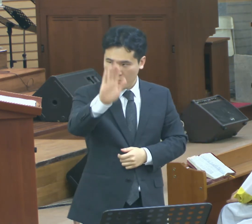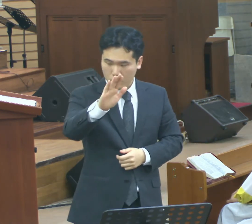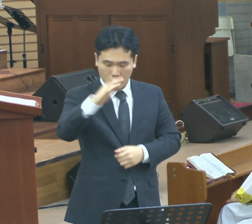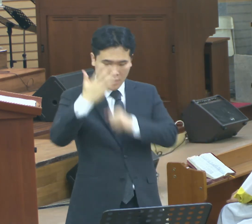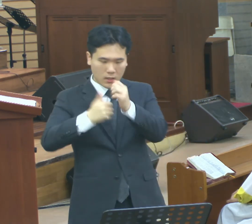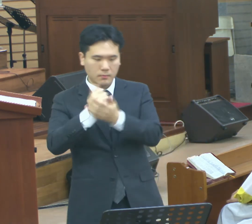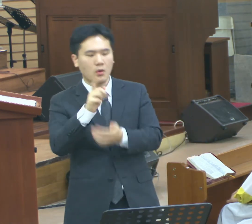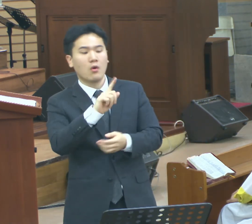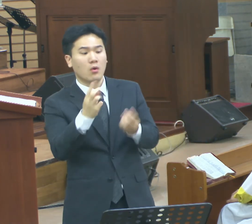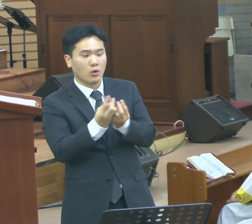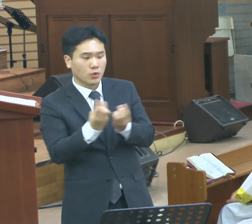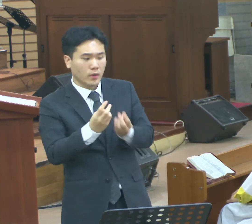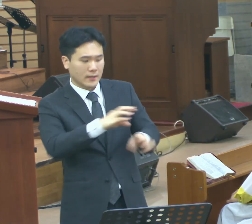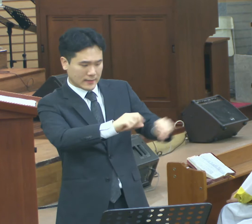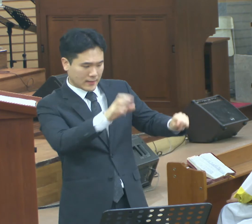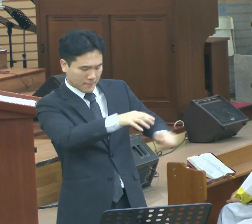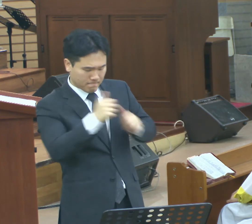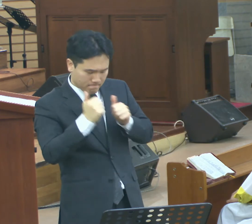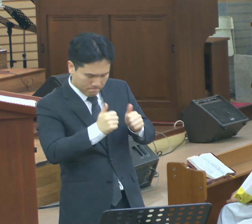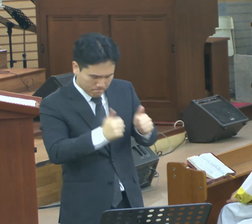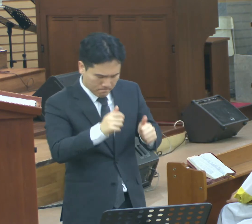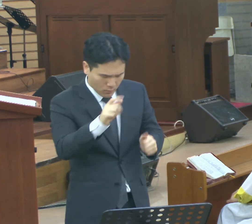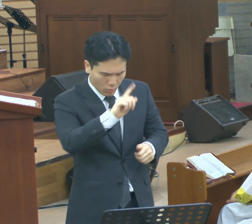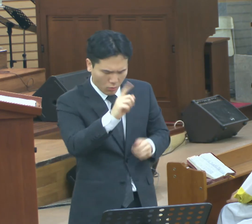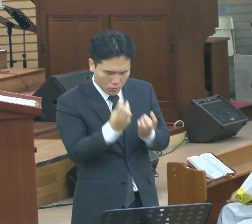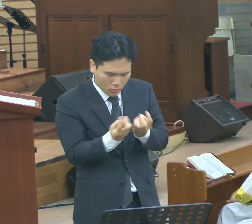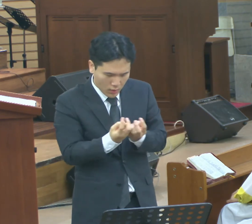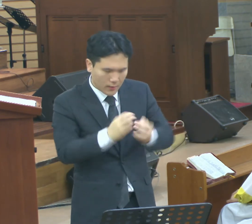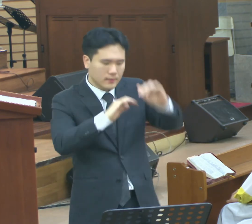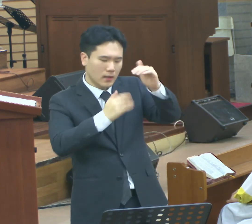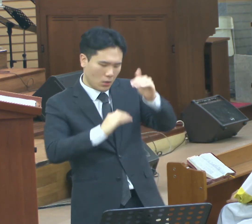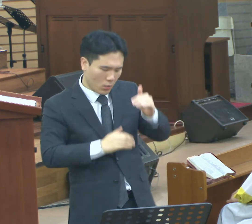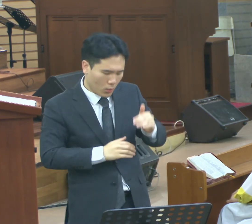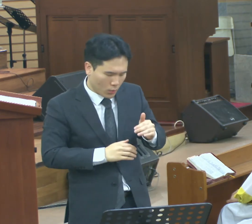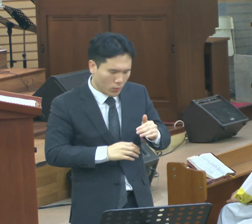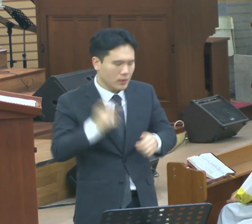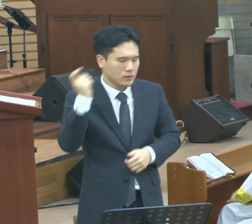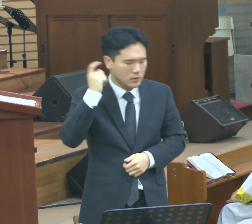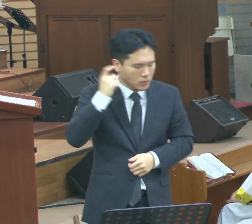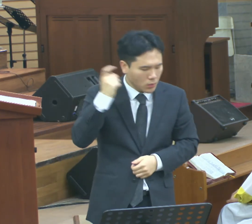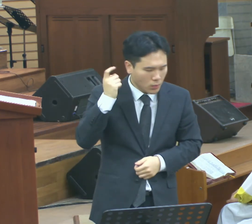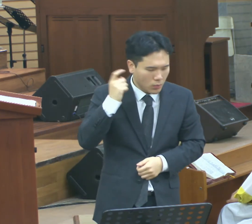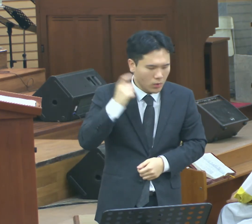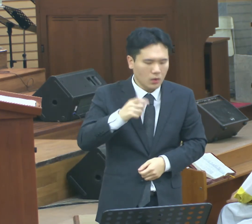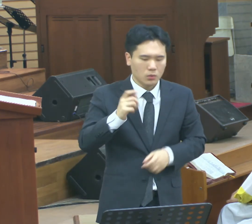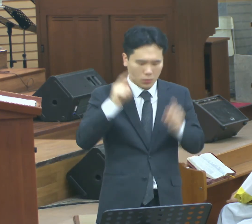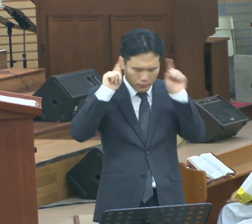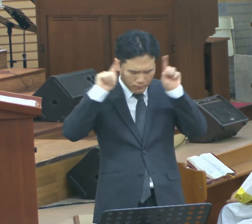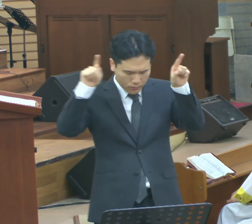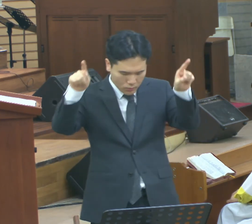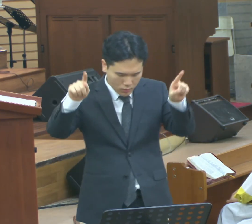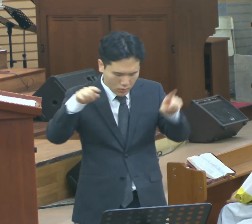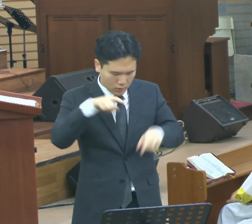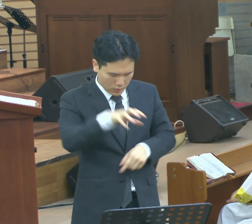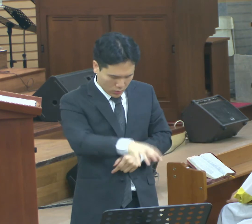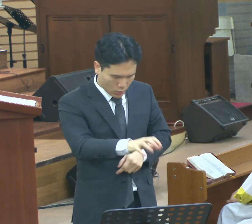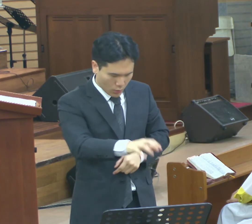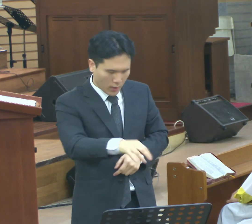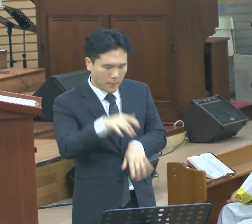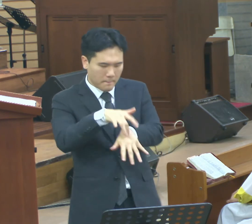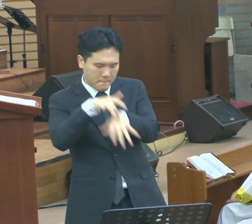듣고 어린 양의 잔치와 그리고 무저갱의 마귀가 마지막에 던져지는 모습과 새하늘과 새 땅이